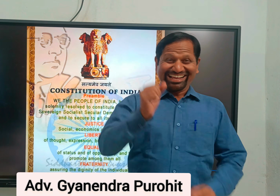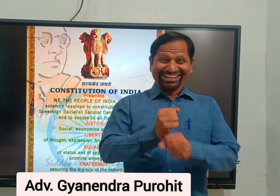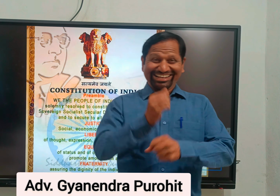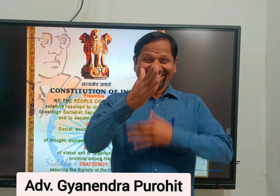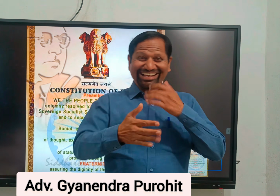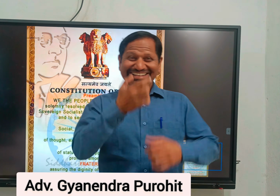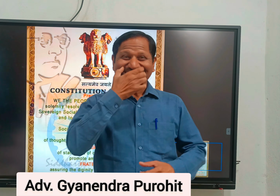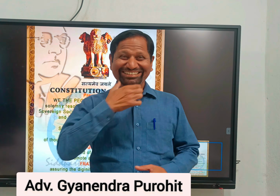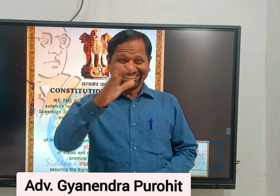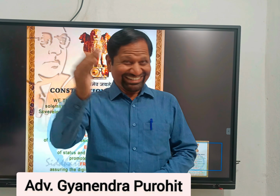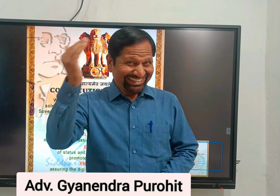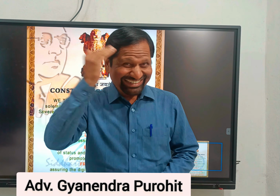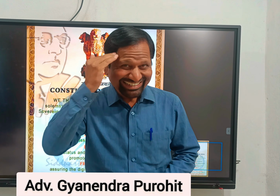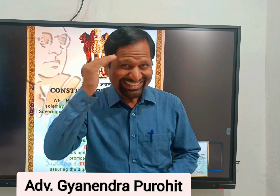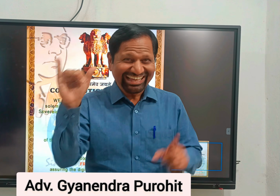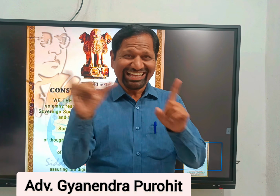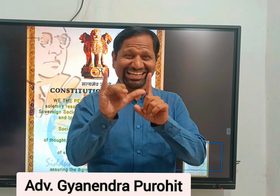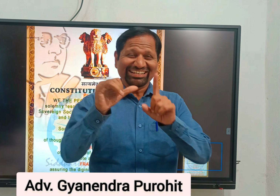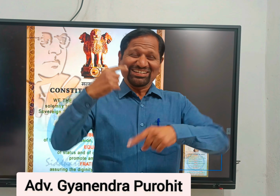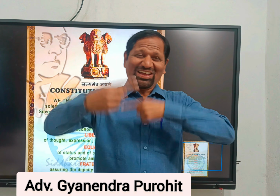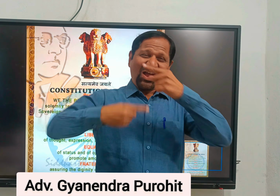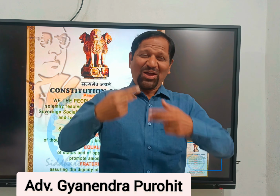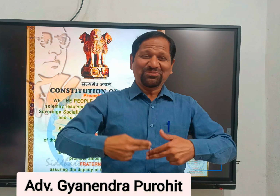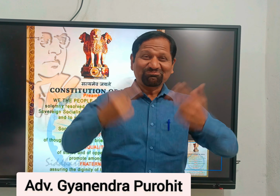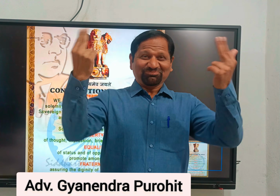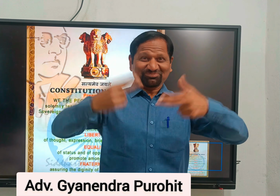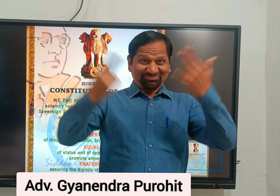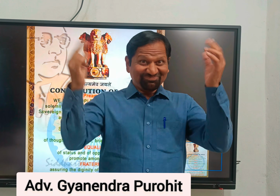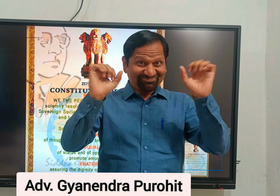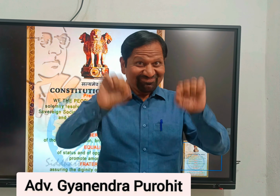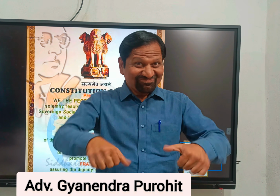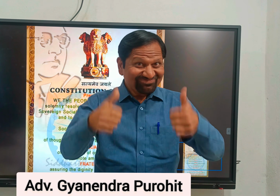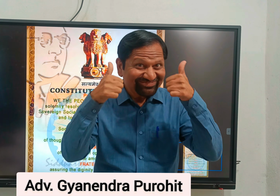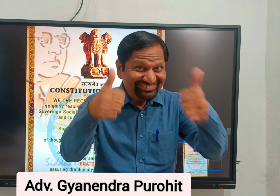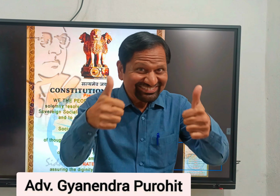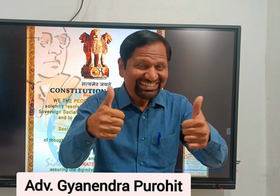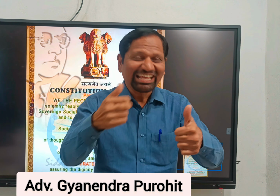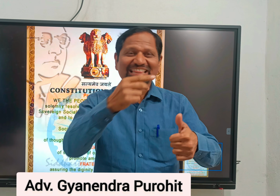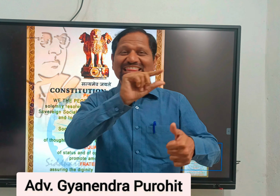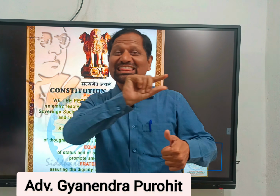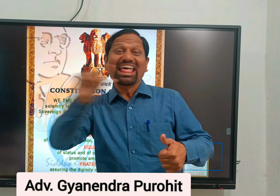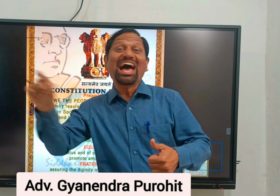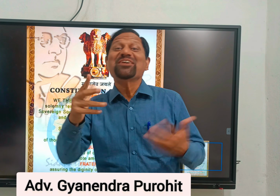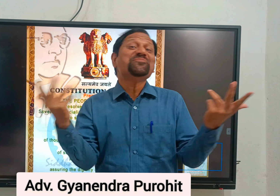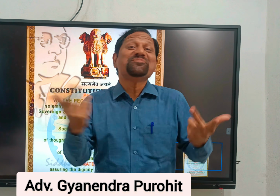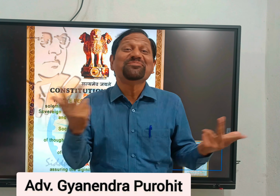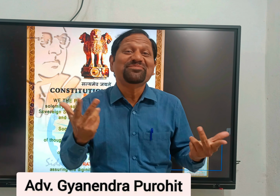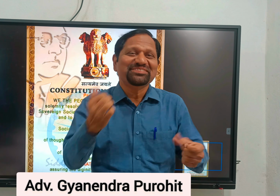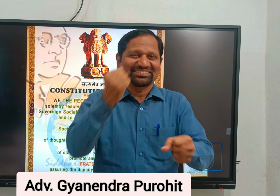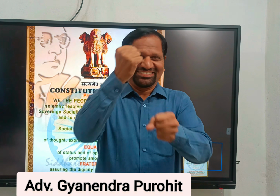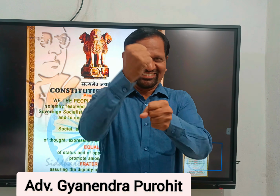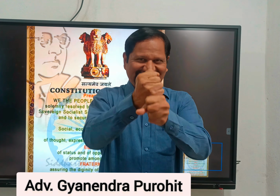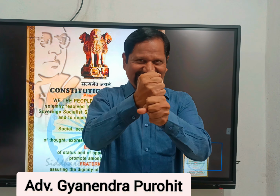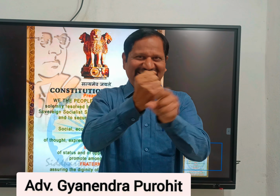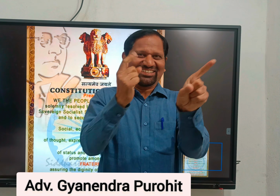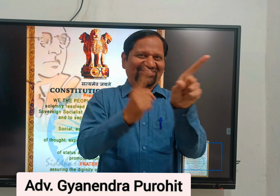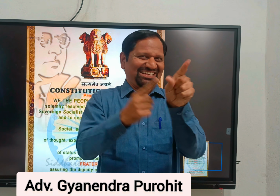हेलो फ्रेंड्स, ज्ञान इंडिया यूट्यूब चैनल में आपका स्वागत है। सब्सक्राइब करें, लाइक करें। चैनल का नाम